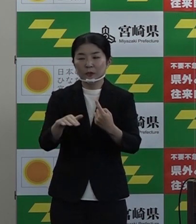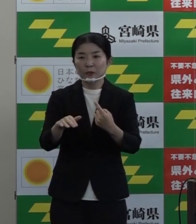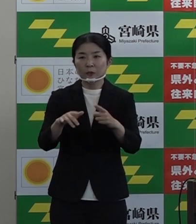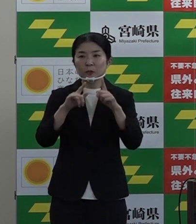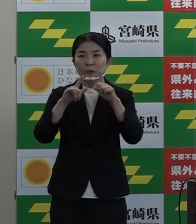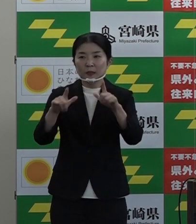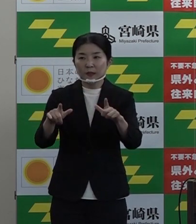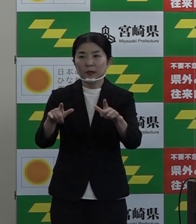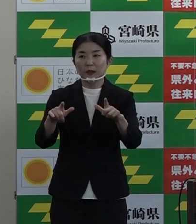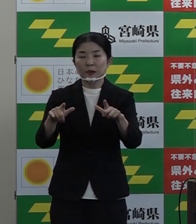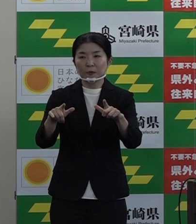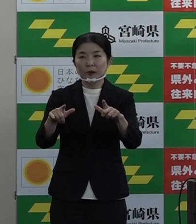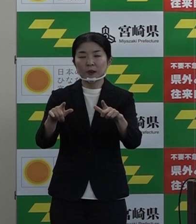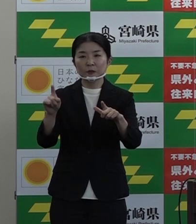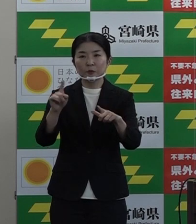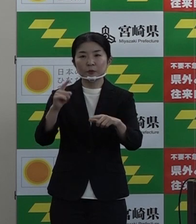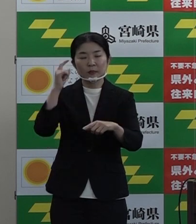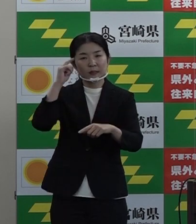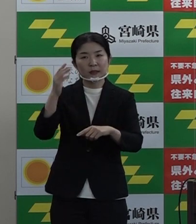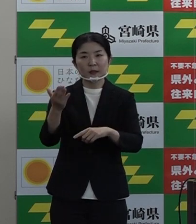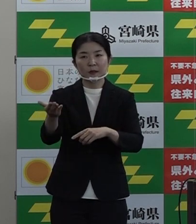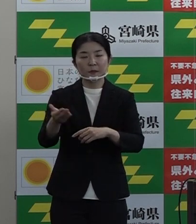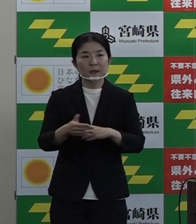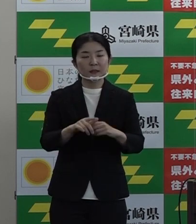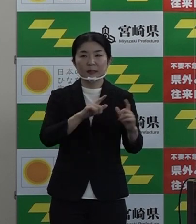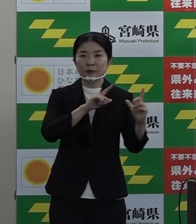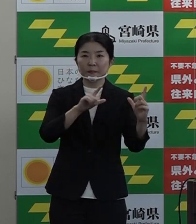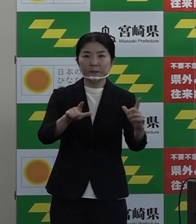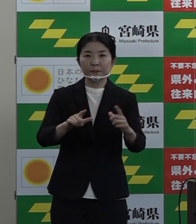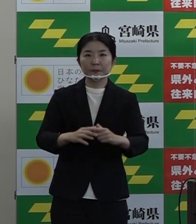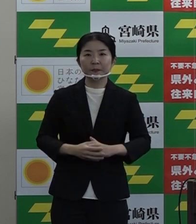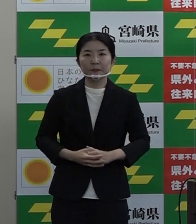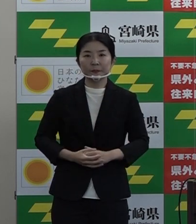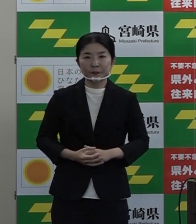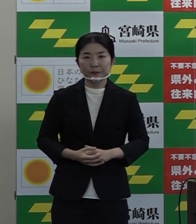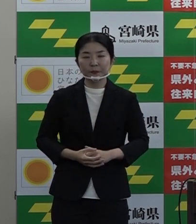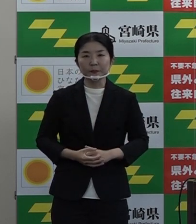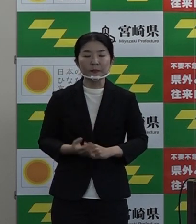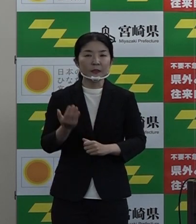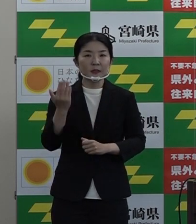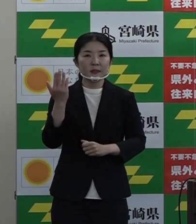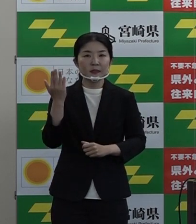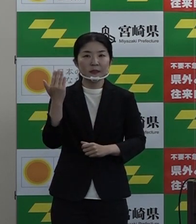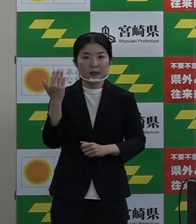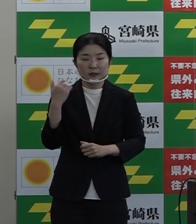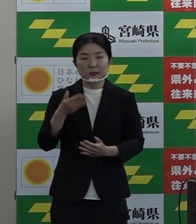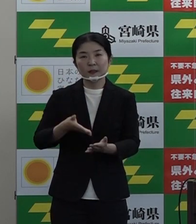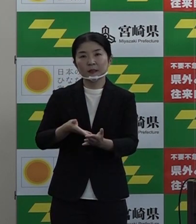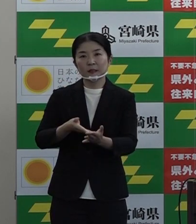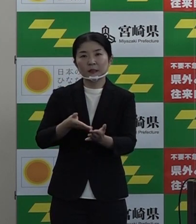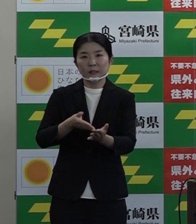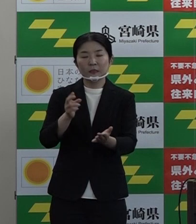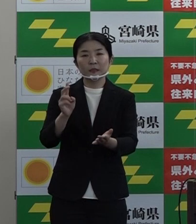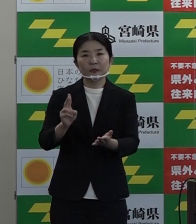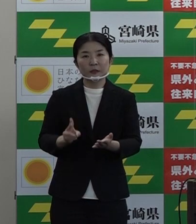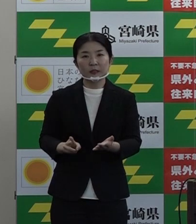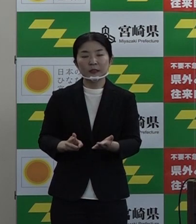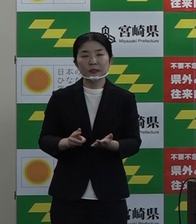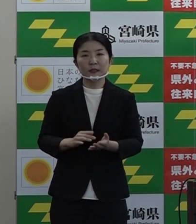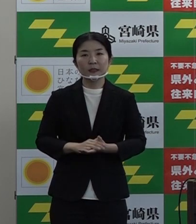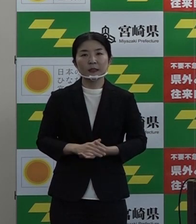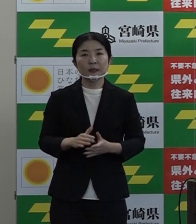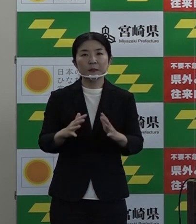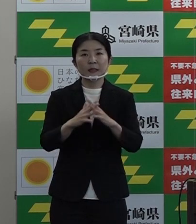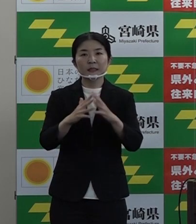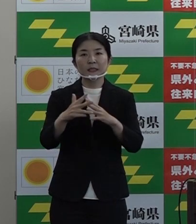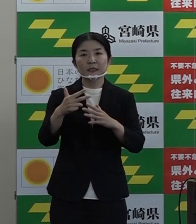はどういった指示の中で考えていらっしゃいますでしょうか？ はい、先ほど口頭でご説明をしましたが、